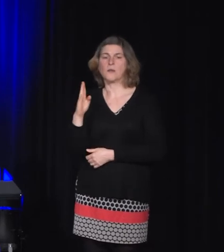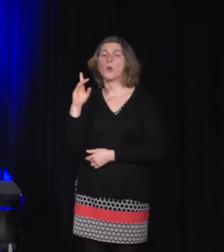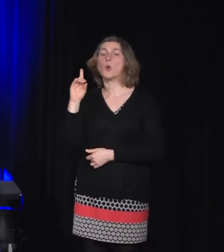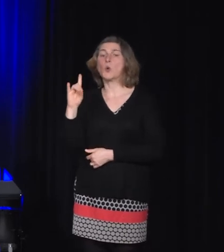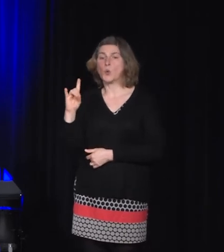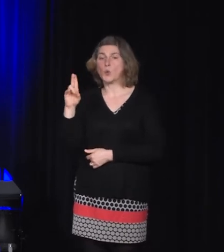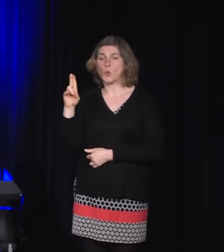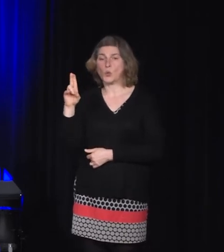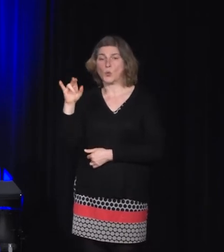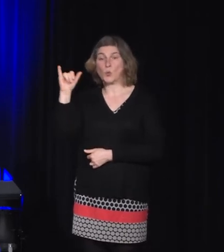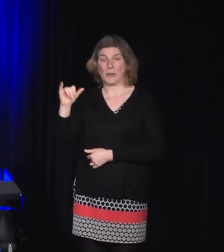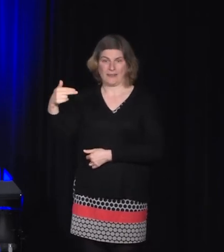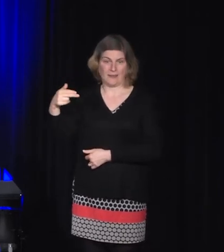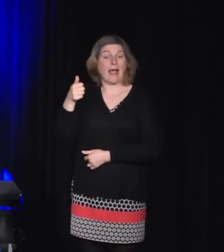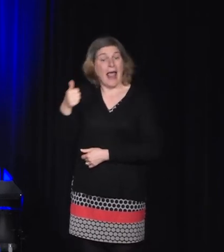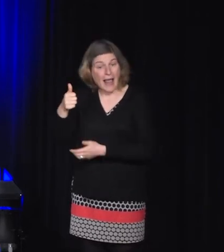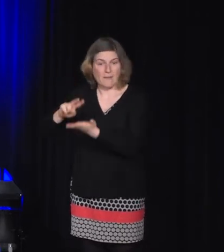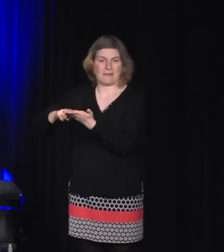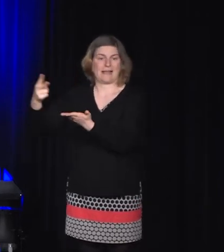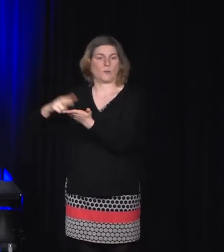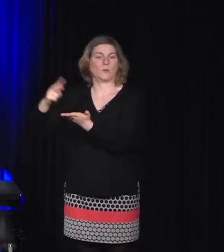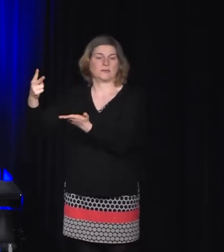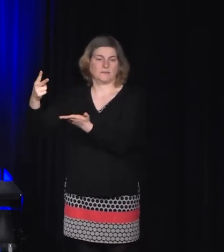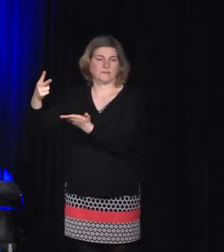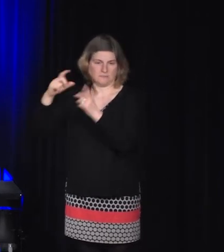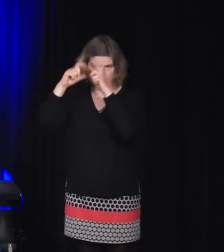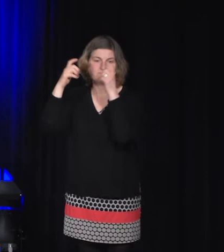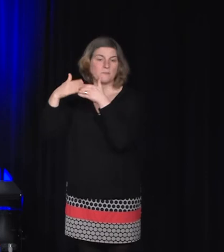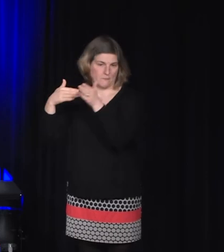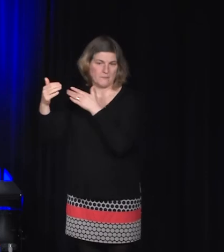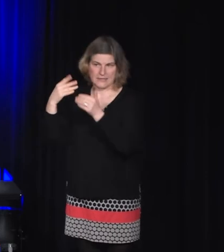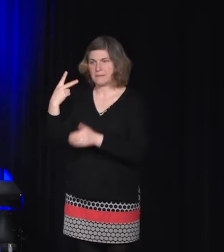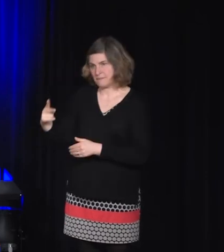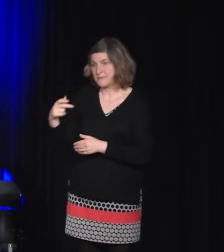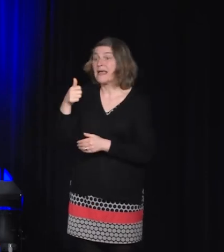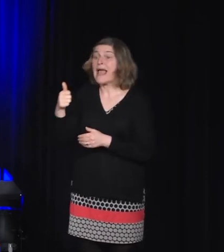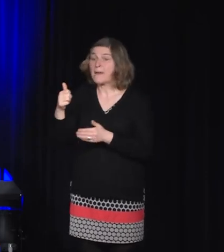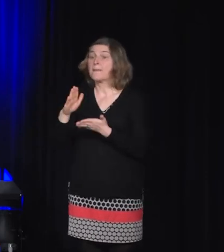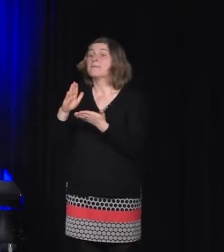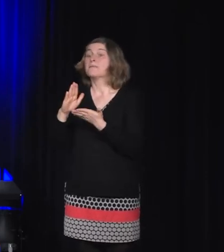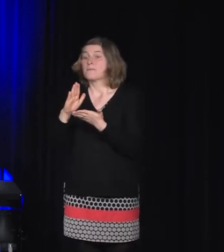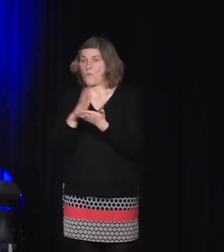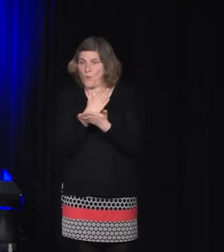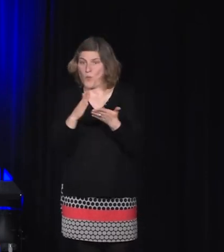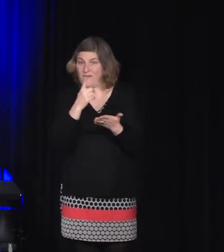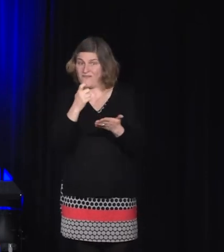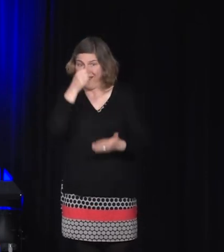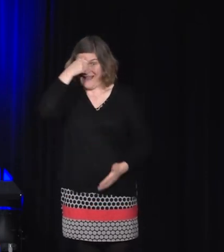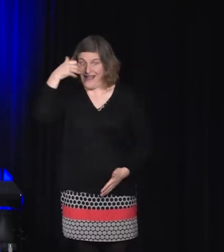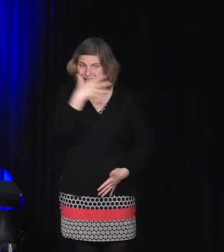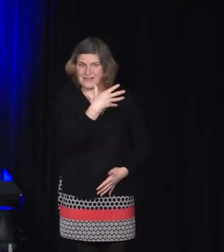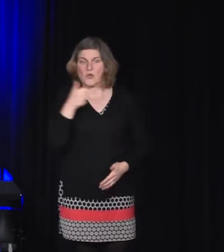Sabine Huyn, c'est une traductrice qui a traduit beaucoup de poètes états-uniennes.